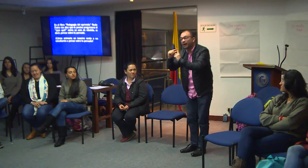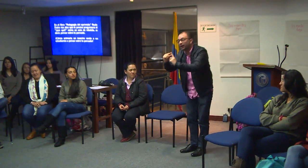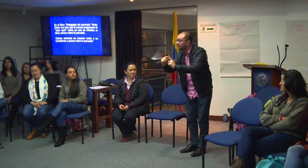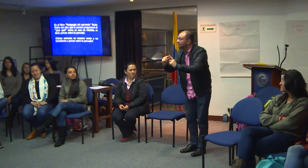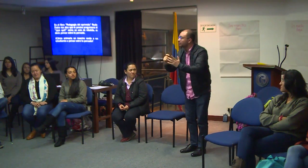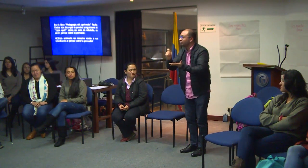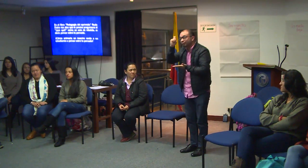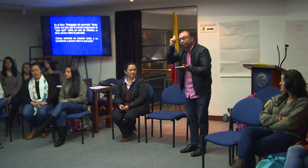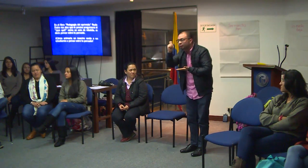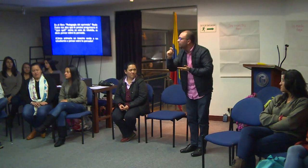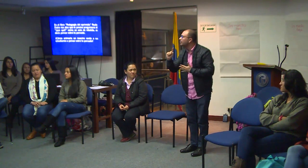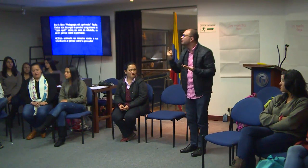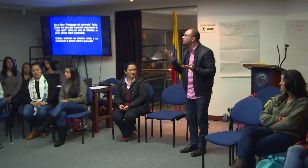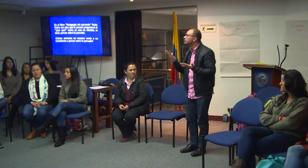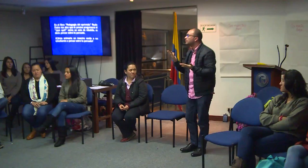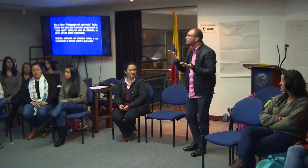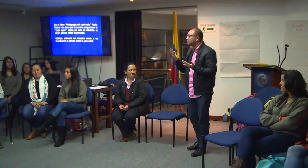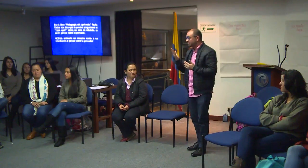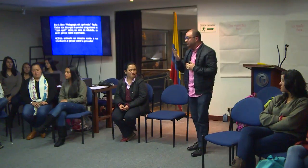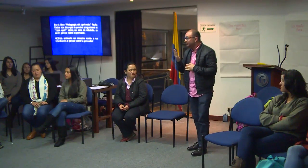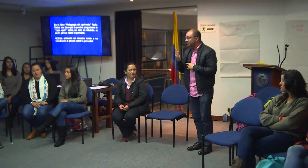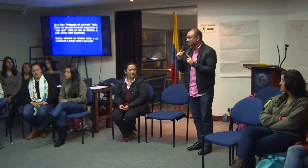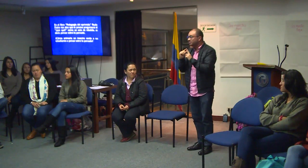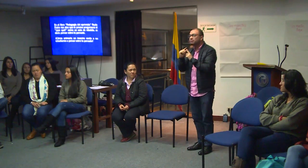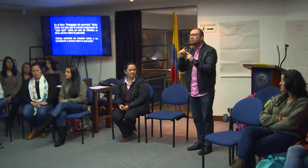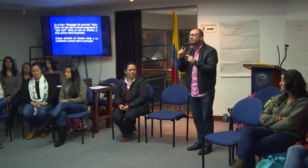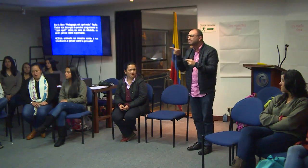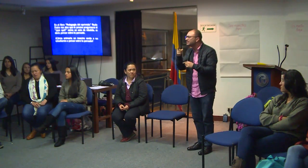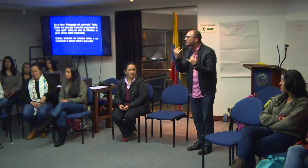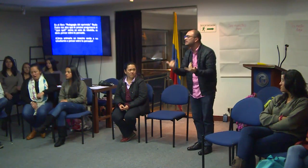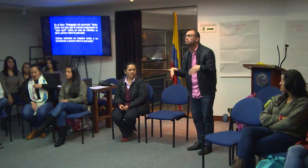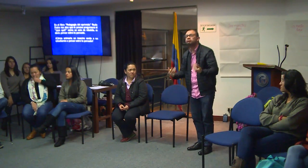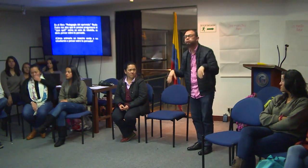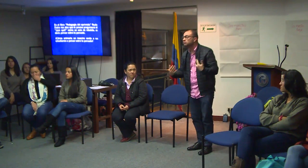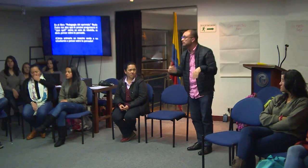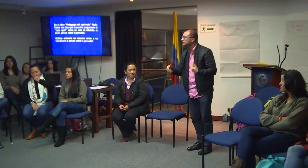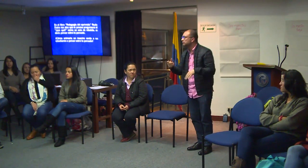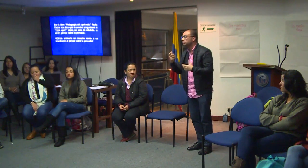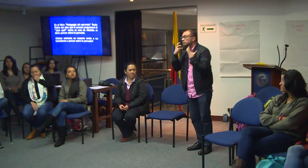porque el reconocimiento a la palabra ser maestro